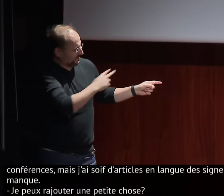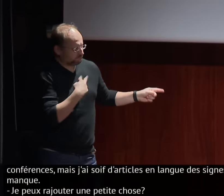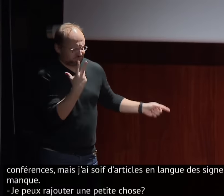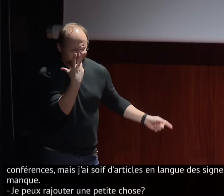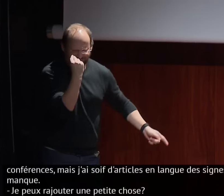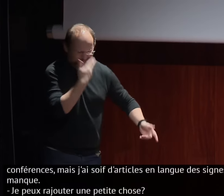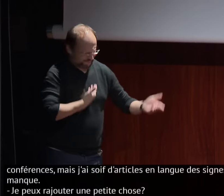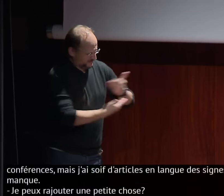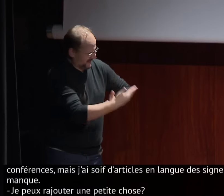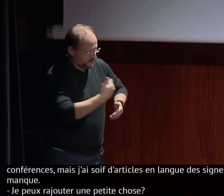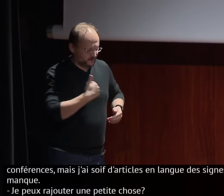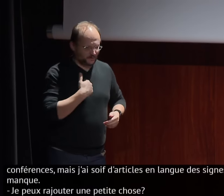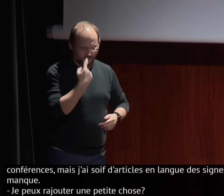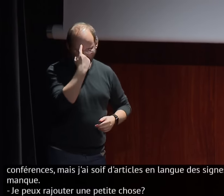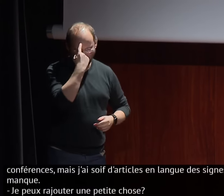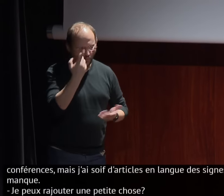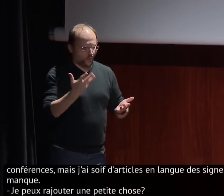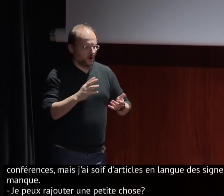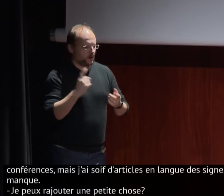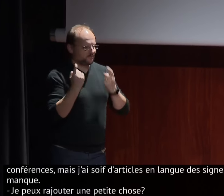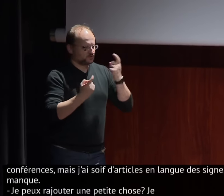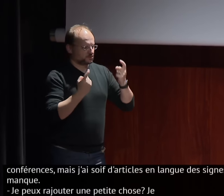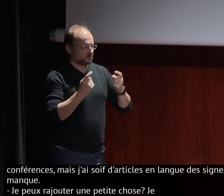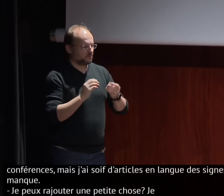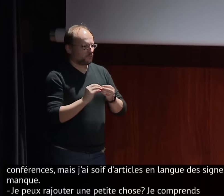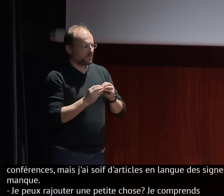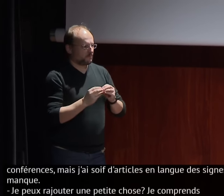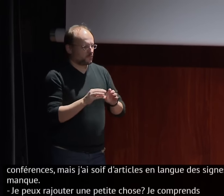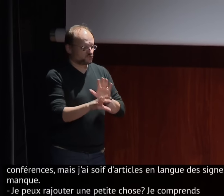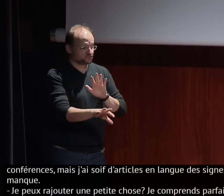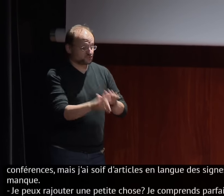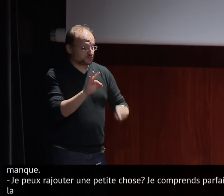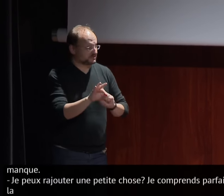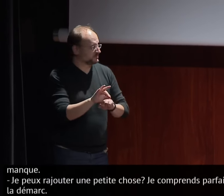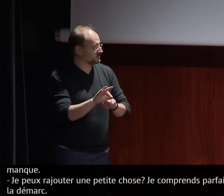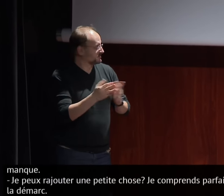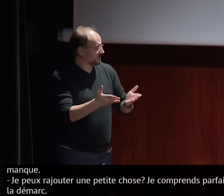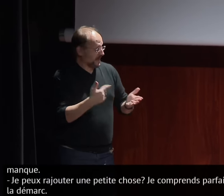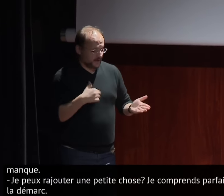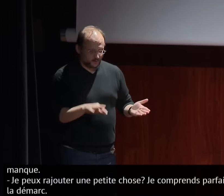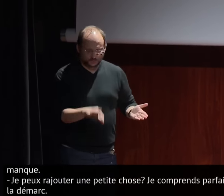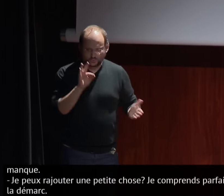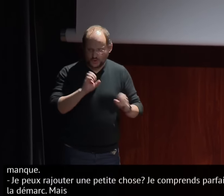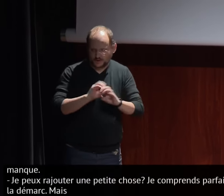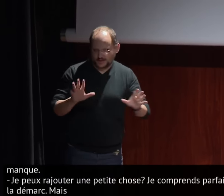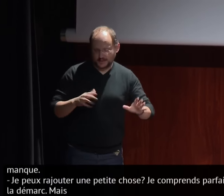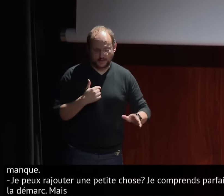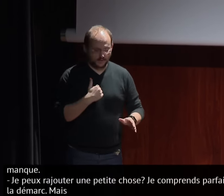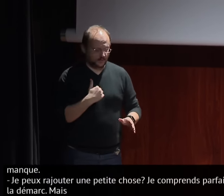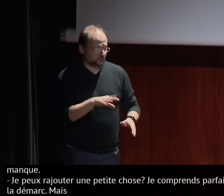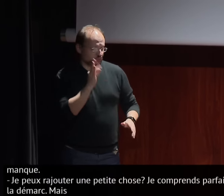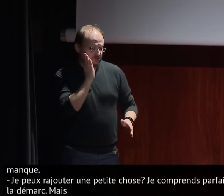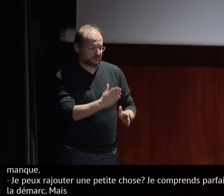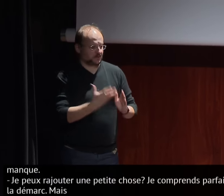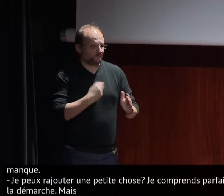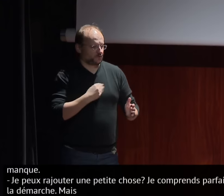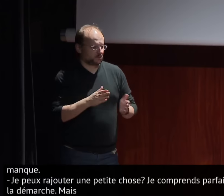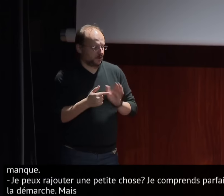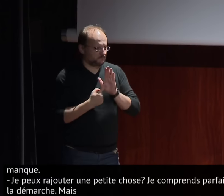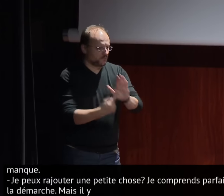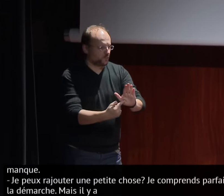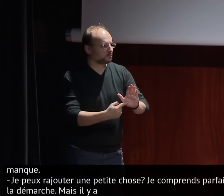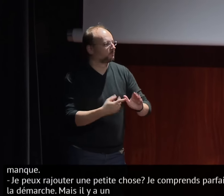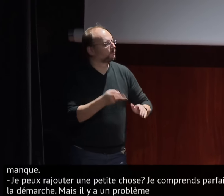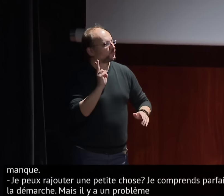Oui, oui, oui, oui, oui. Non, mais je comprends parfaitement la démarche, mais il y a un problème de choix de départ et un choix clair à